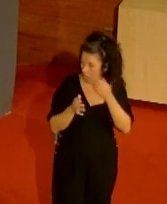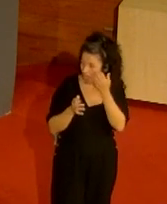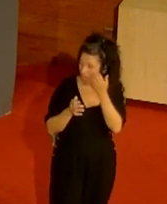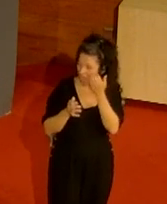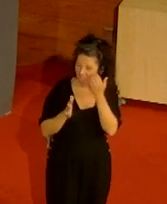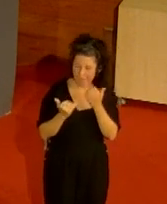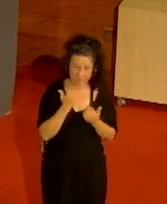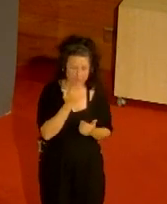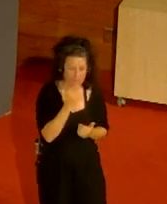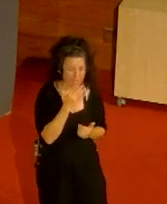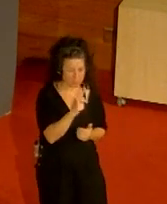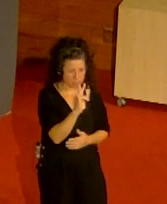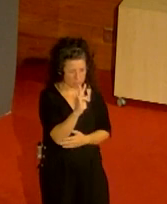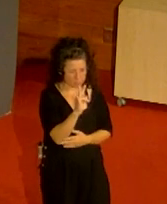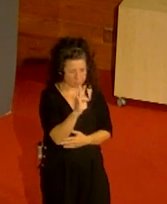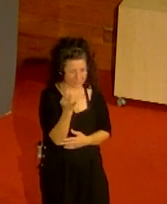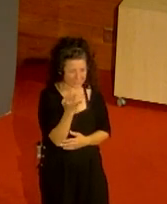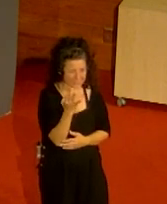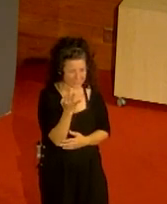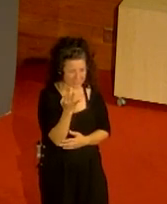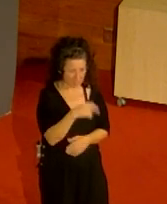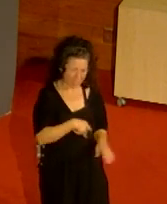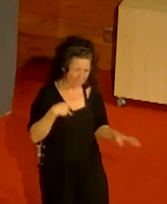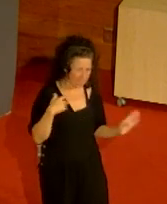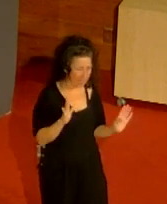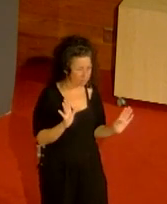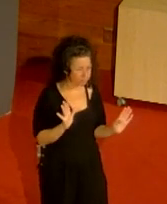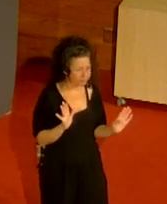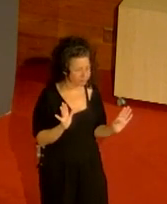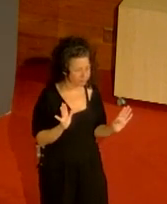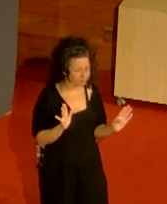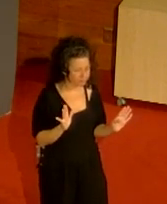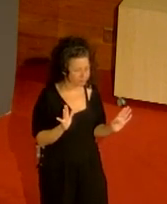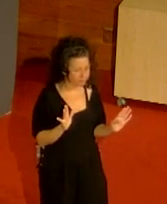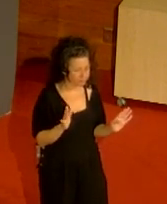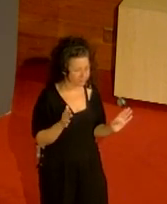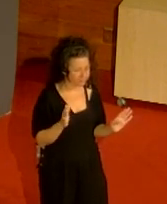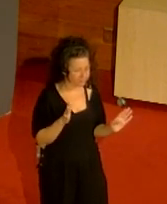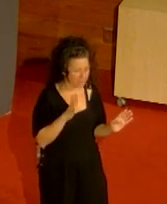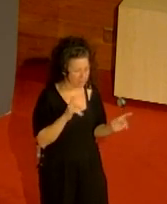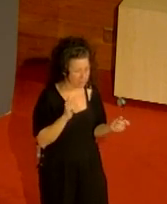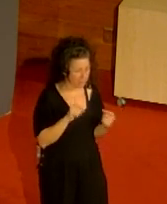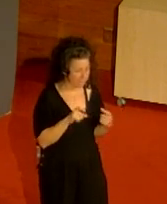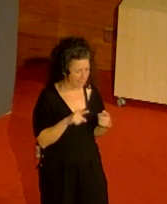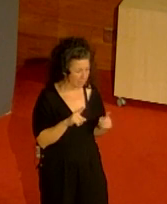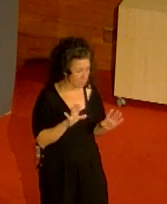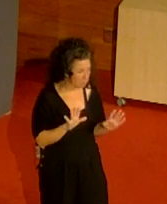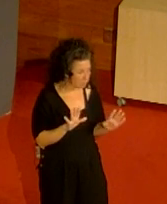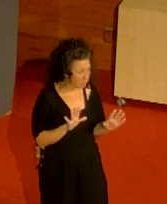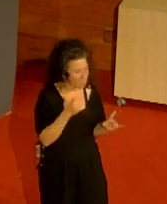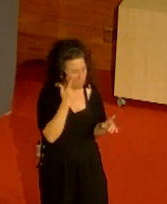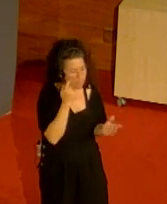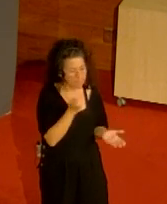Hay una cosa muy positiva que es, en general, ¿eh? Ahora pasaré a migraciones si quieres, pero en general, que es un poco quién paga